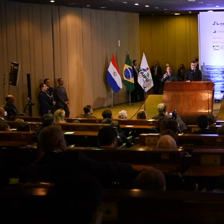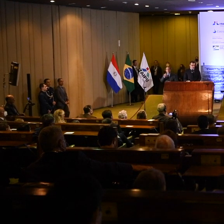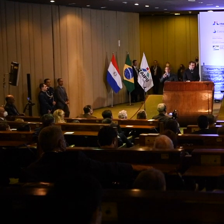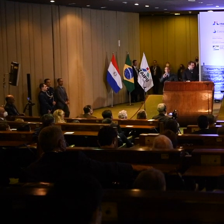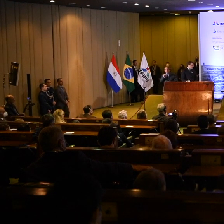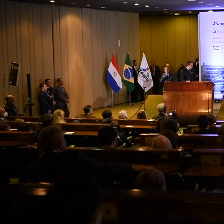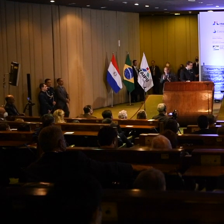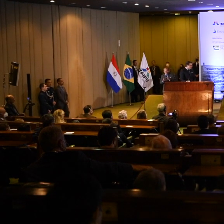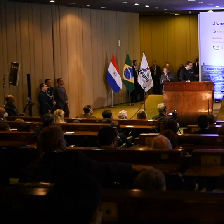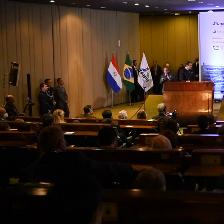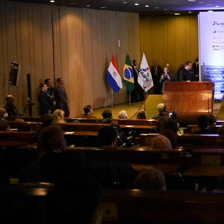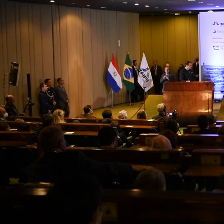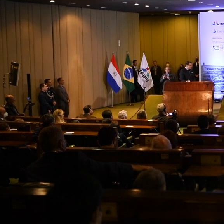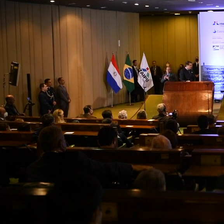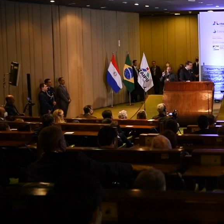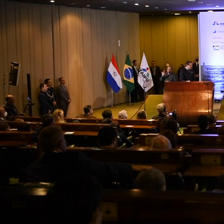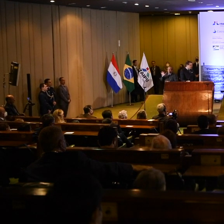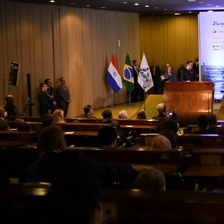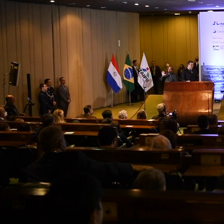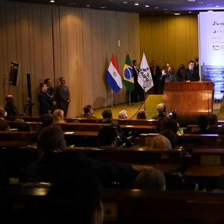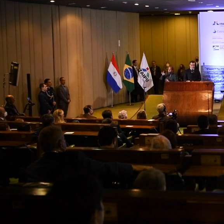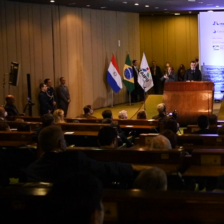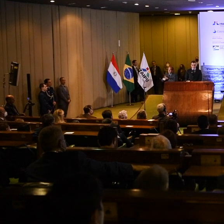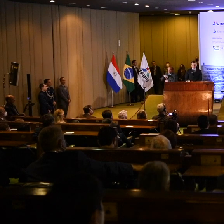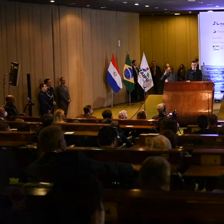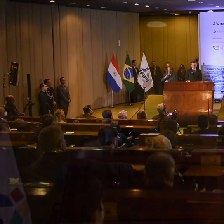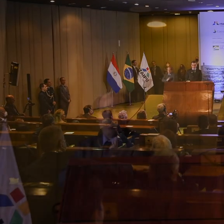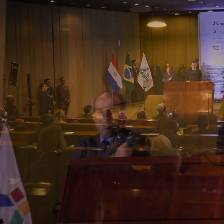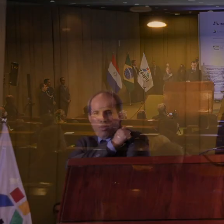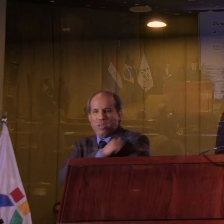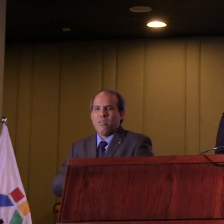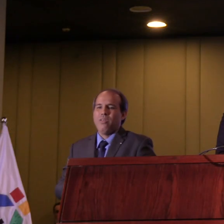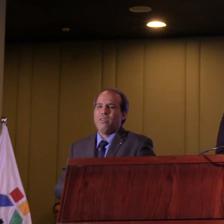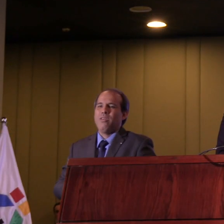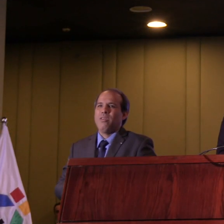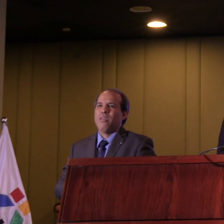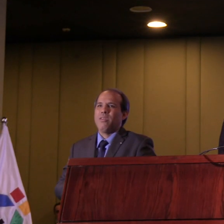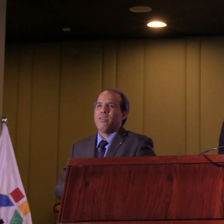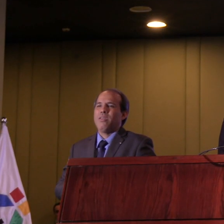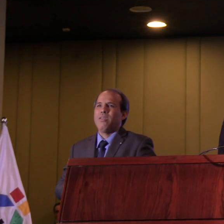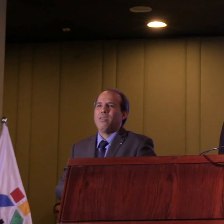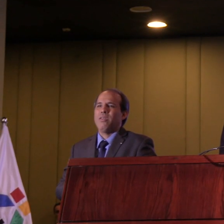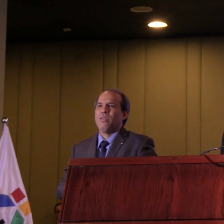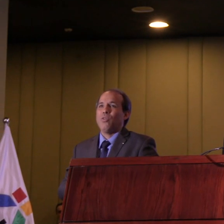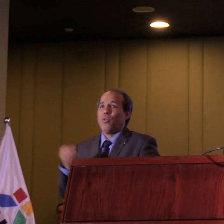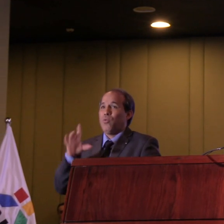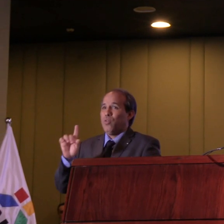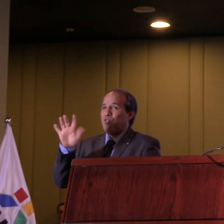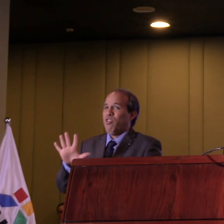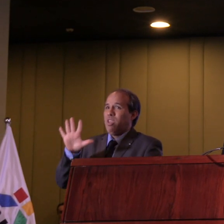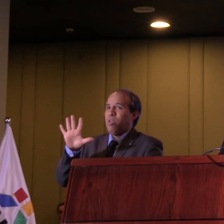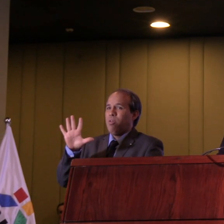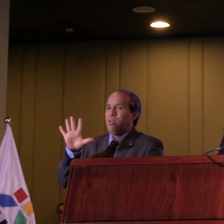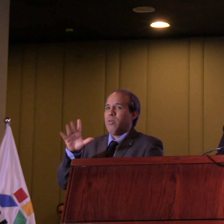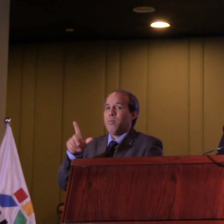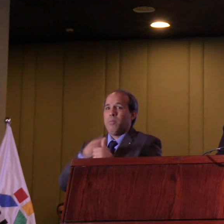e cumprimento o diretor-geral brasileiro, almirante Natalício Risden. Senhoras e senhores, inicio minhas